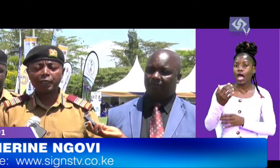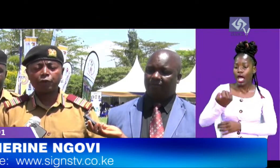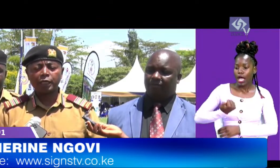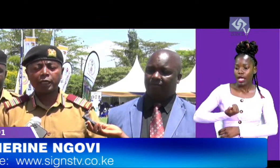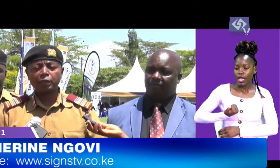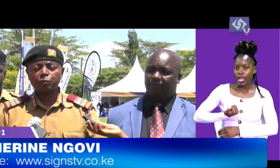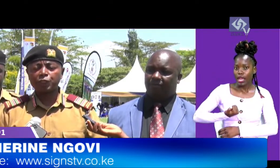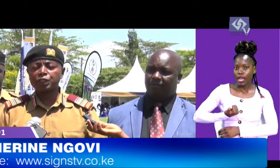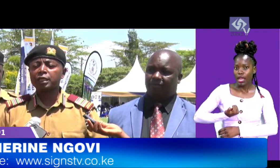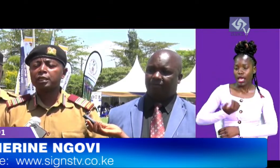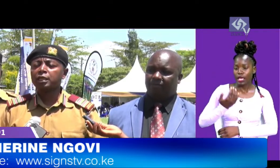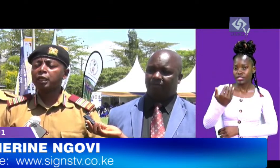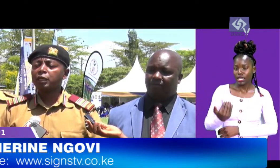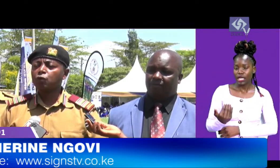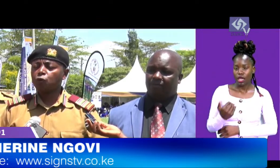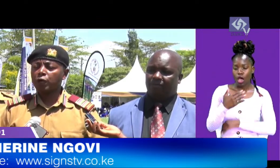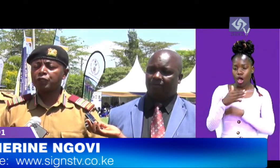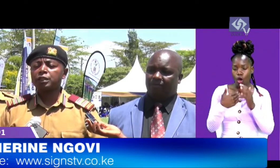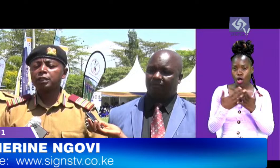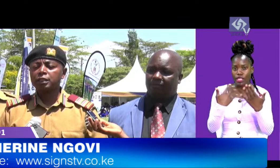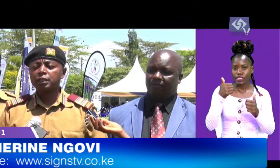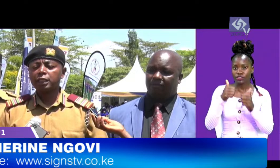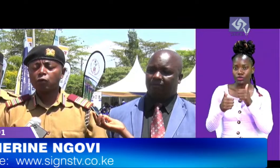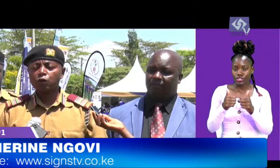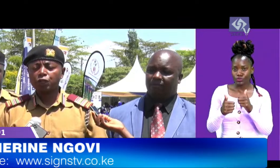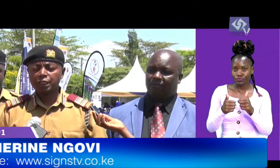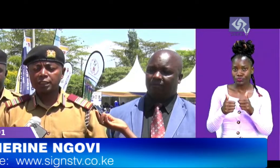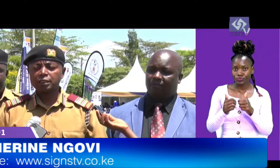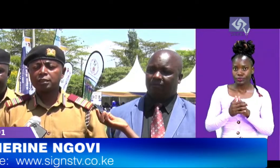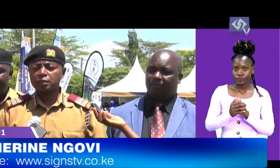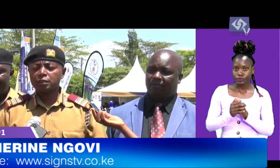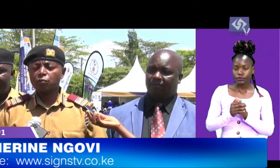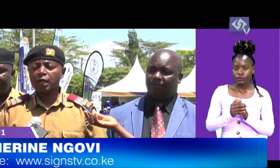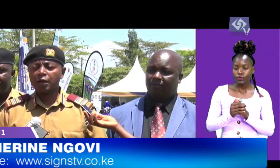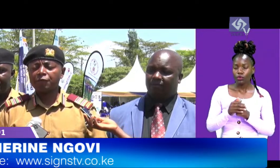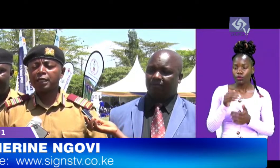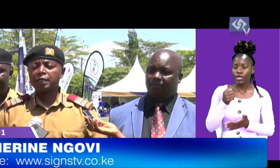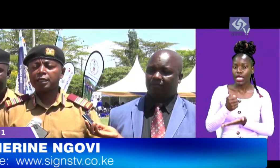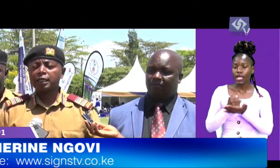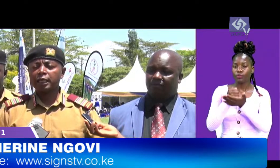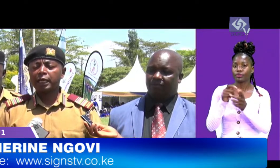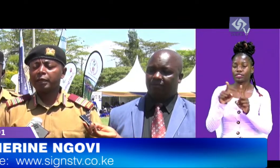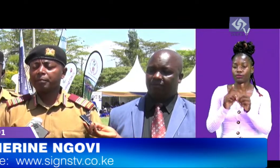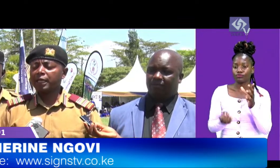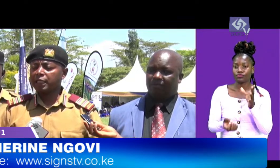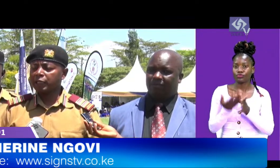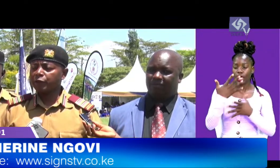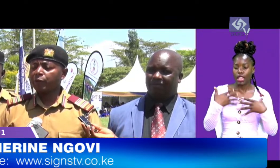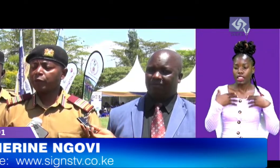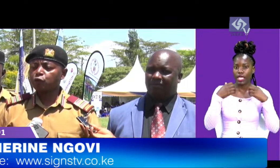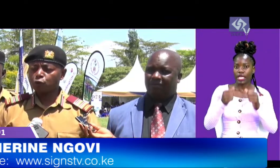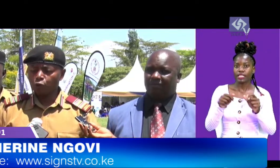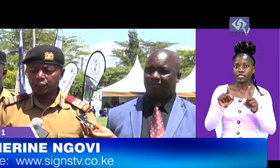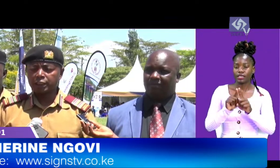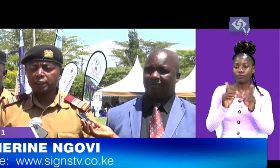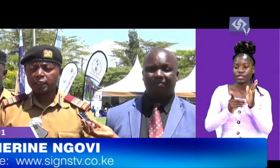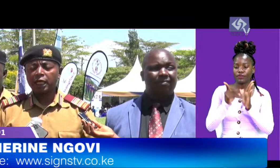ambayo yanadumisha ukuaji na uboreshaji wa afya na maendeleo ya watoto wote,